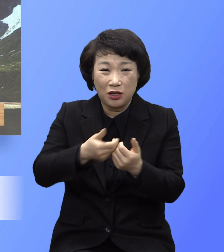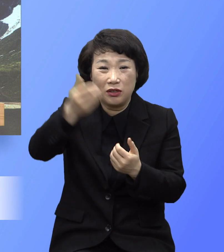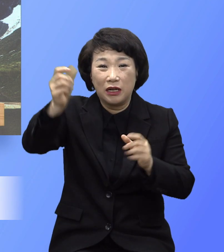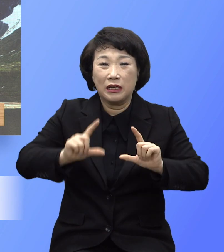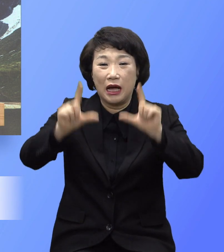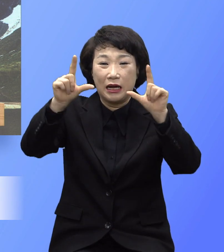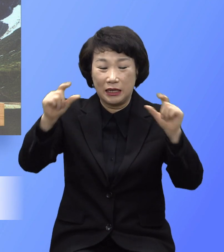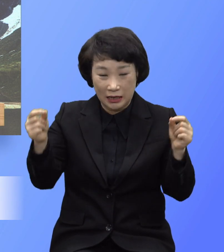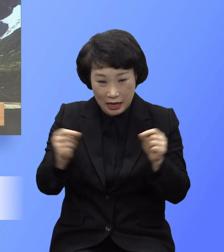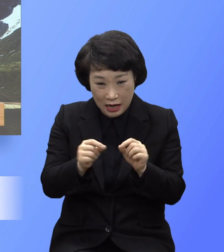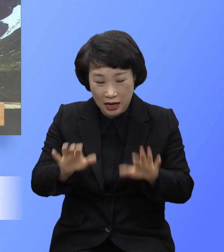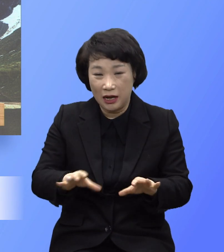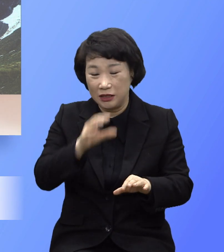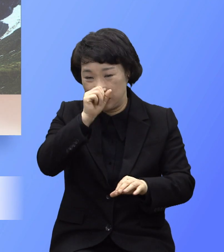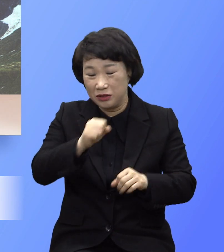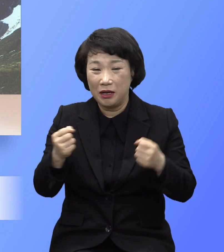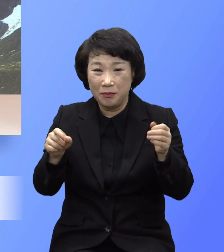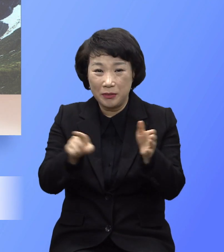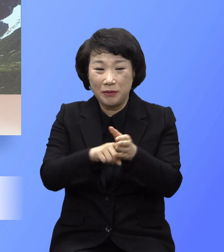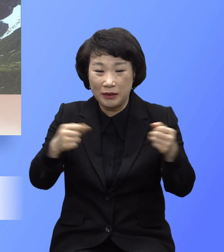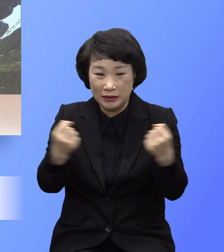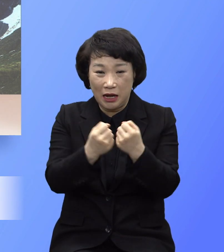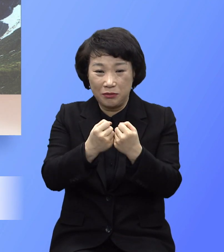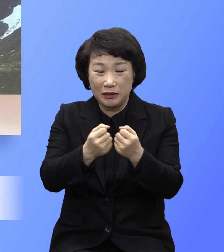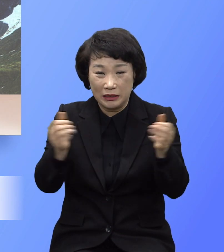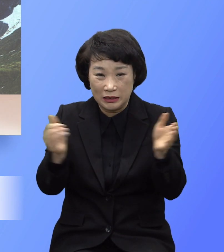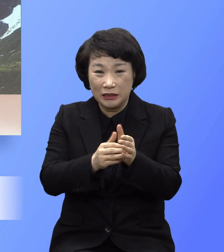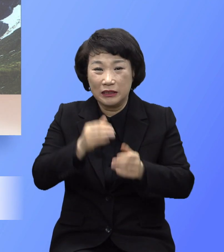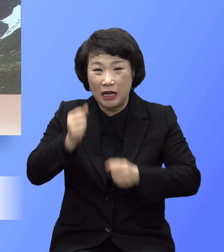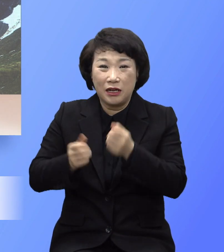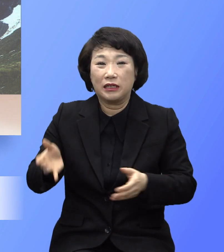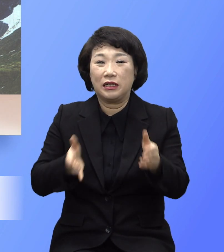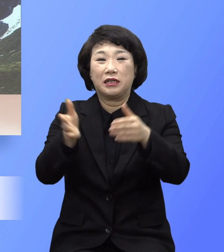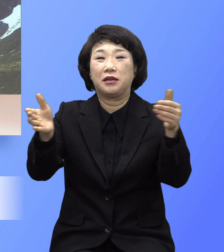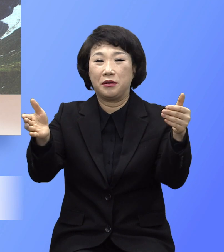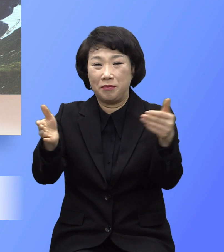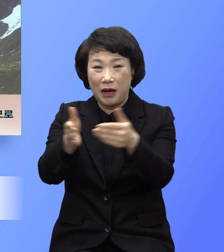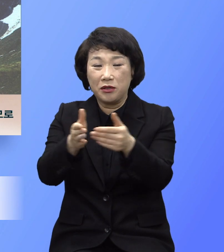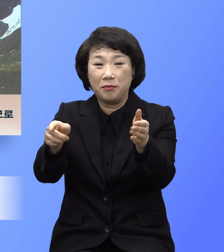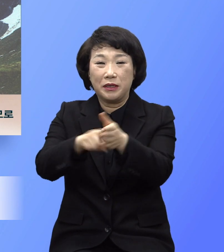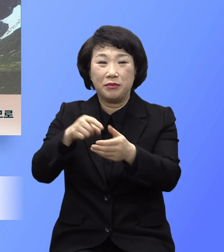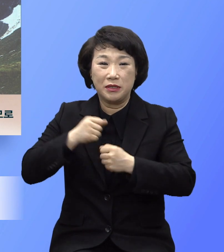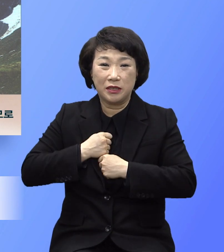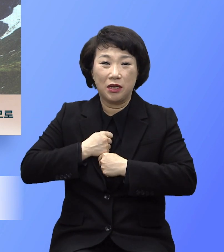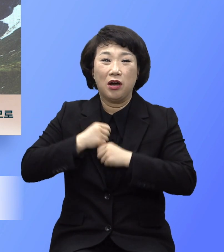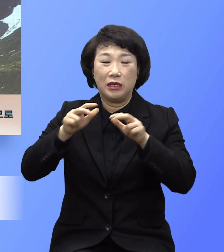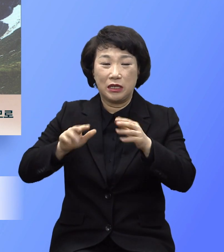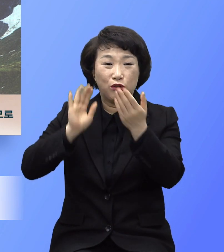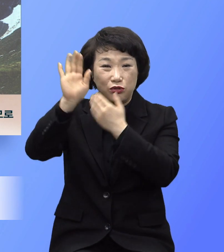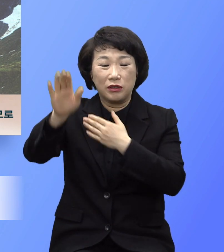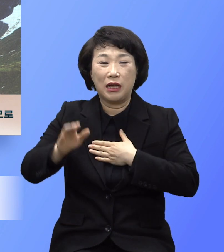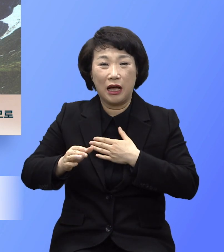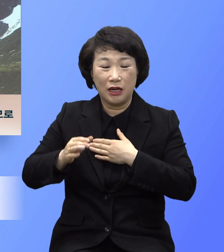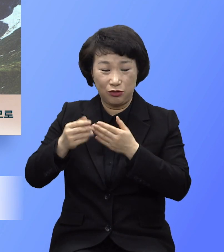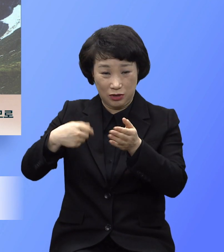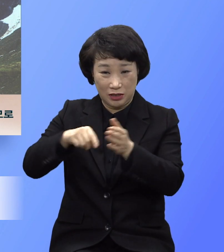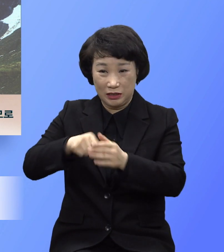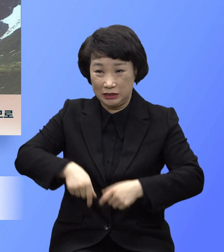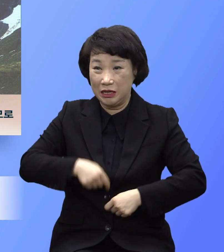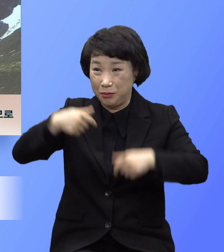선한 싸움을 싸우고 달려갈 길을 마치고 믿음을 지켰으니 이제 후로는 나를 위해서 의의